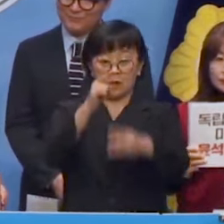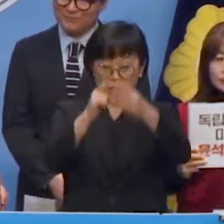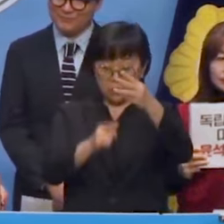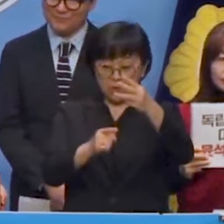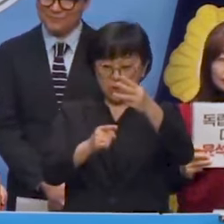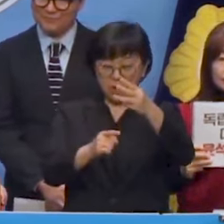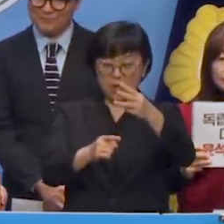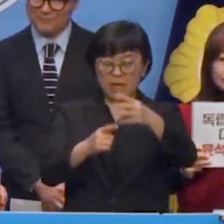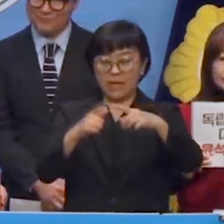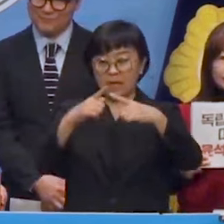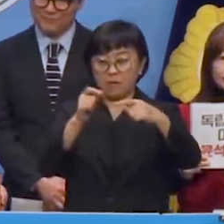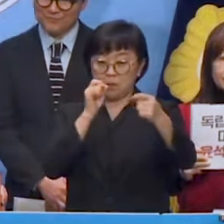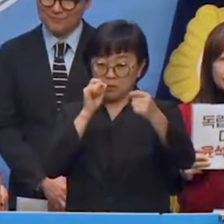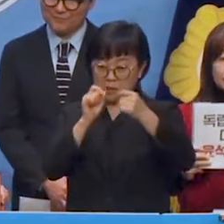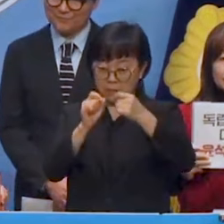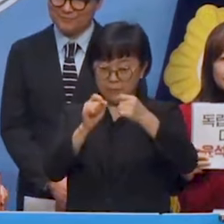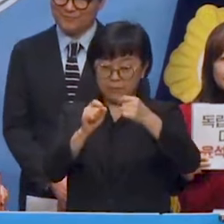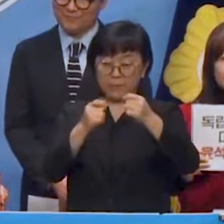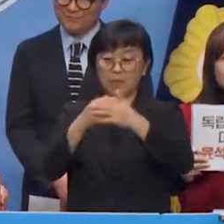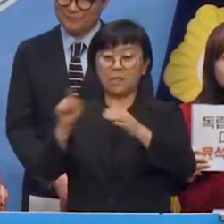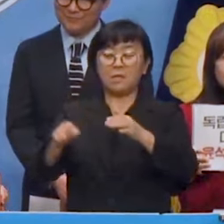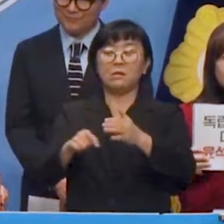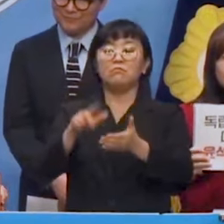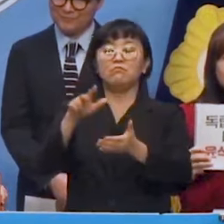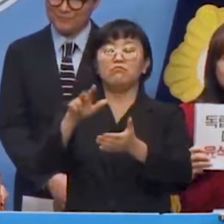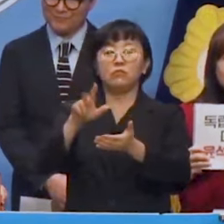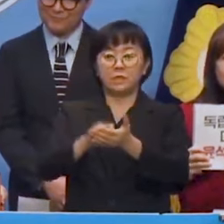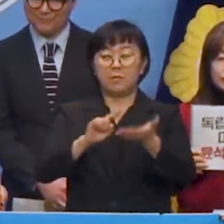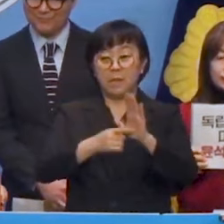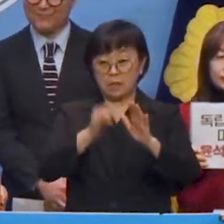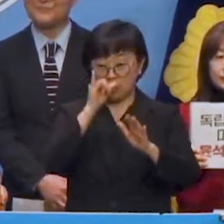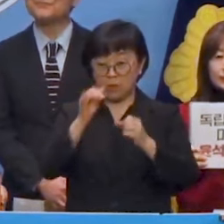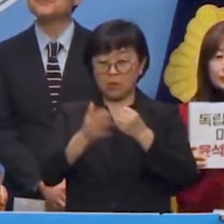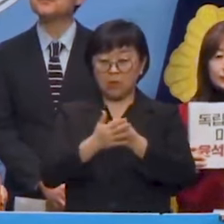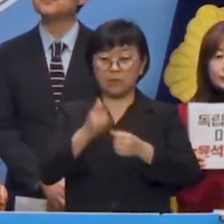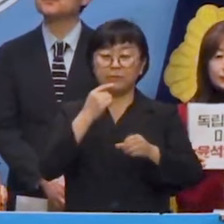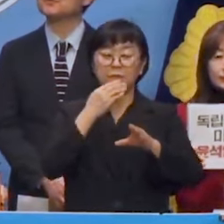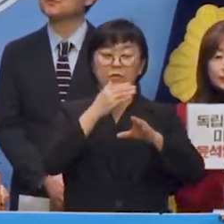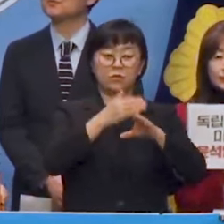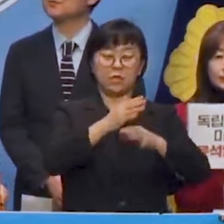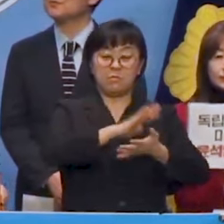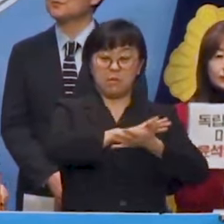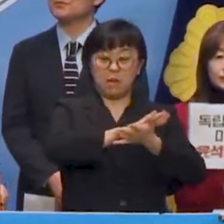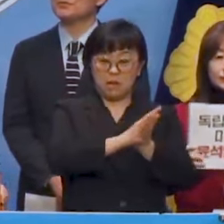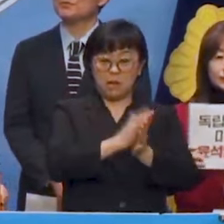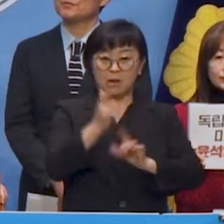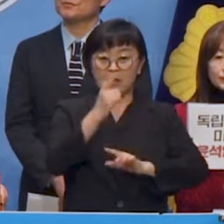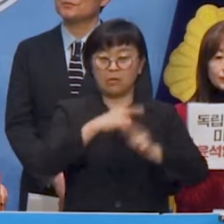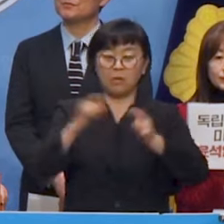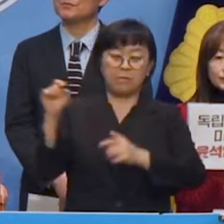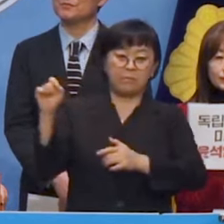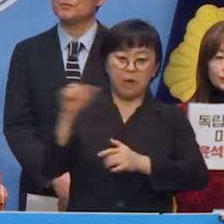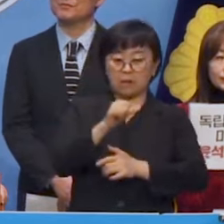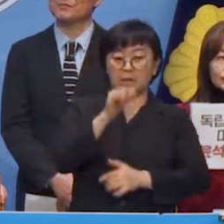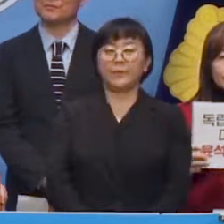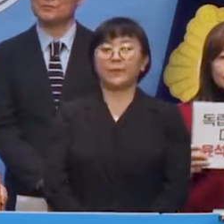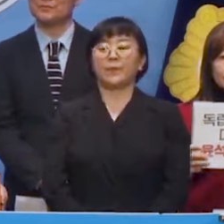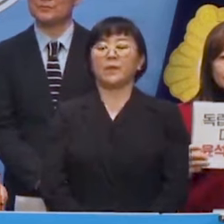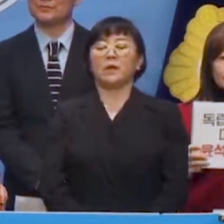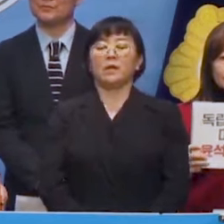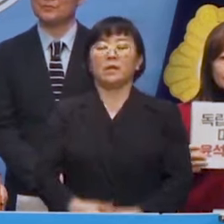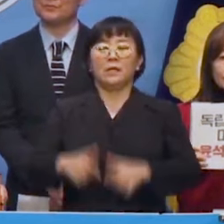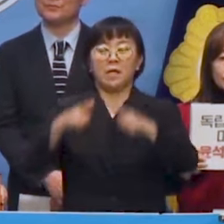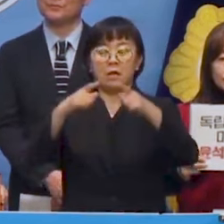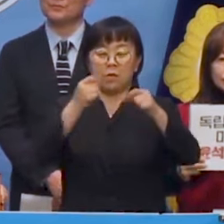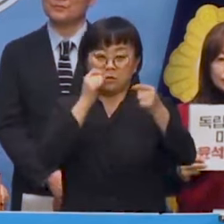윤석열의 친일 반민족 행위가 날이 갈수록 노골화되고 민주주의 말살도 더욱 가속화되고 있습니다.